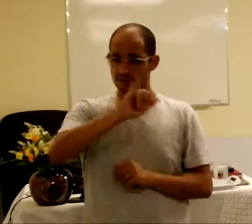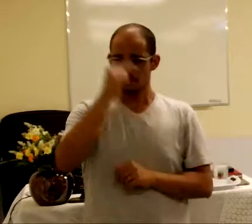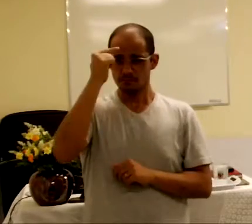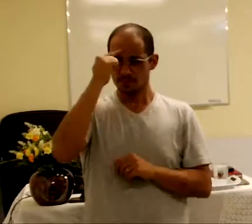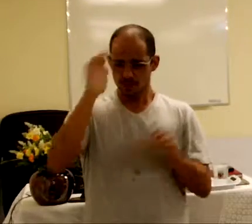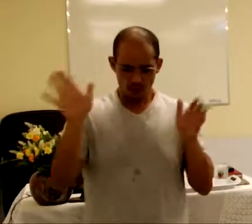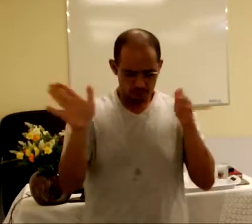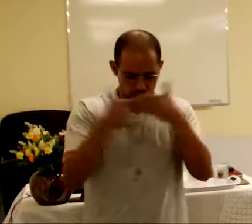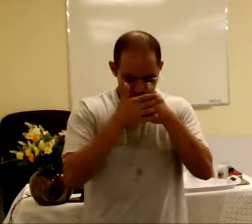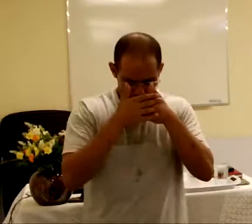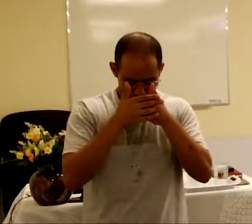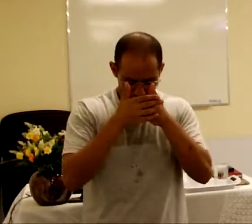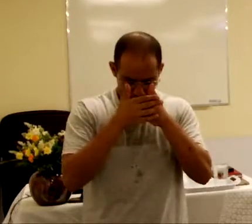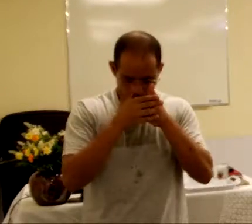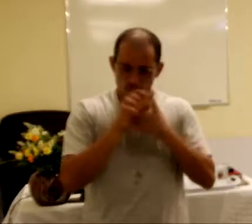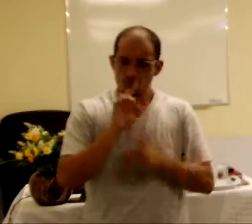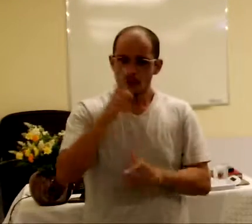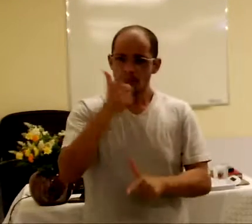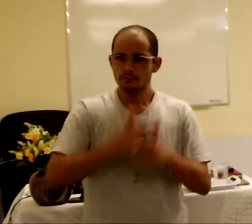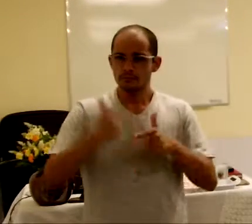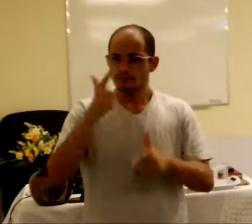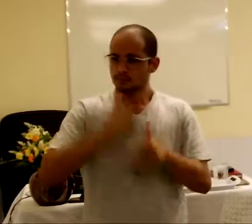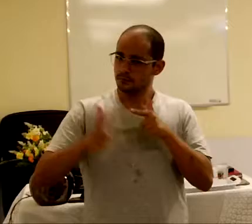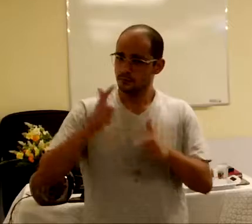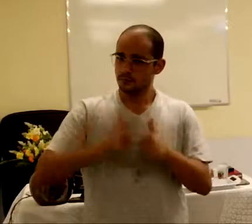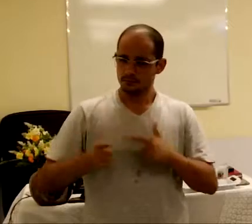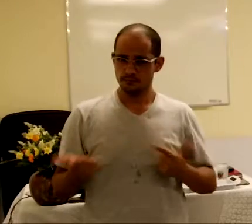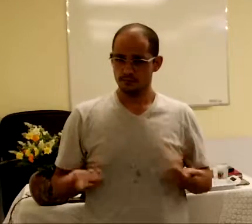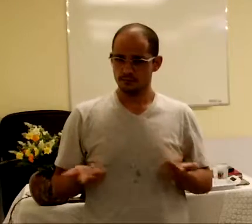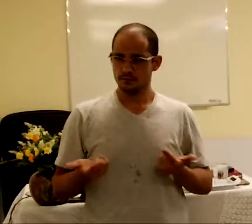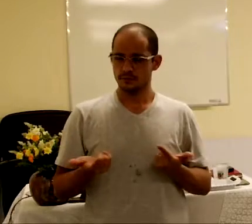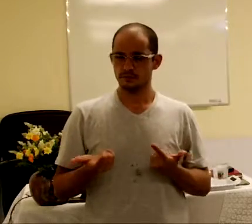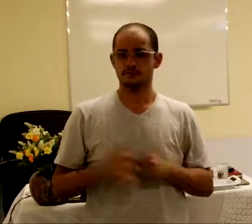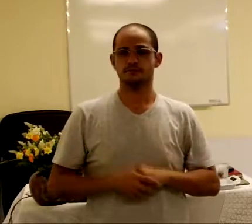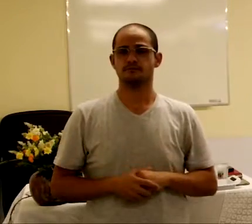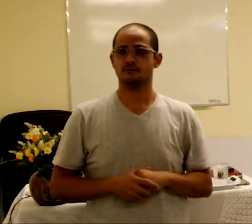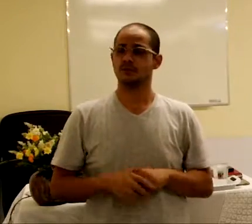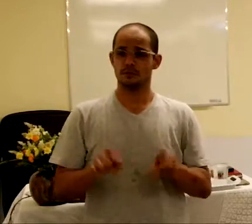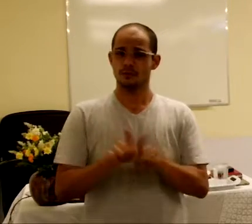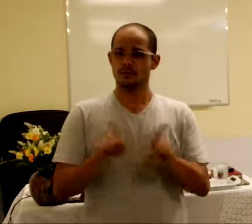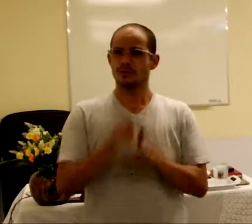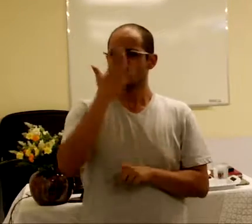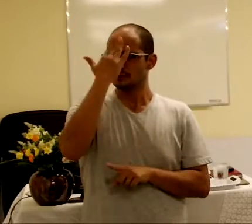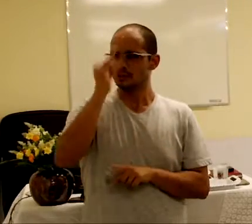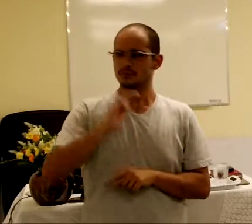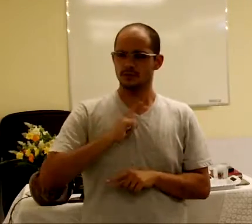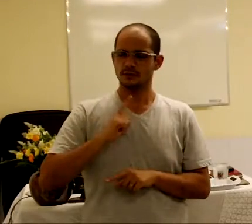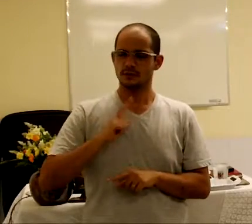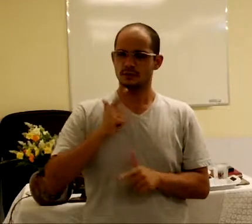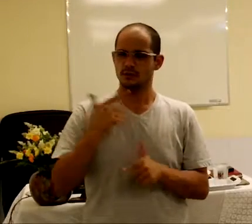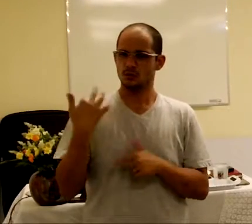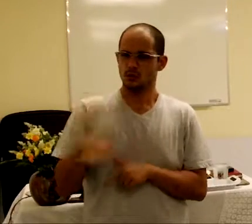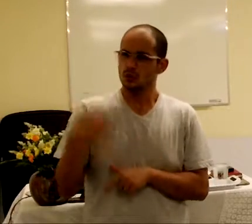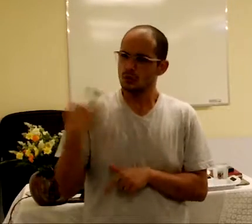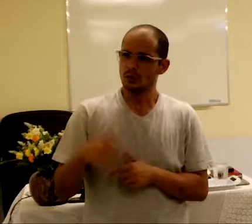só naquela tragédia, aparentemente uma tragédia, e nós não podemos negar a dor de quem passa por isso. A dor não